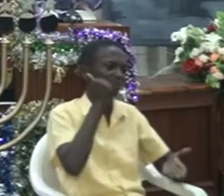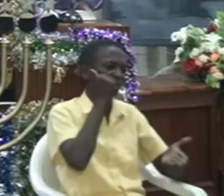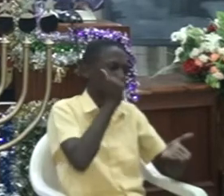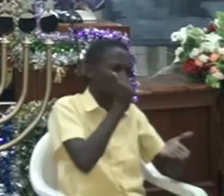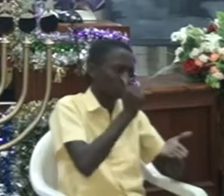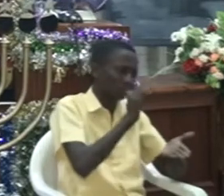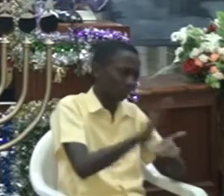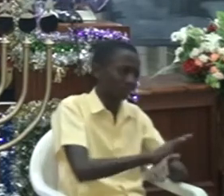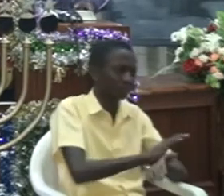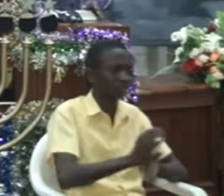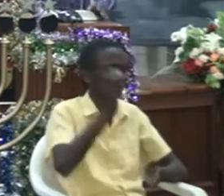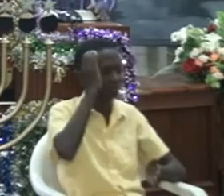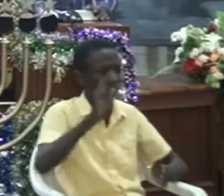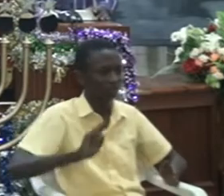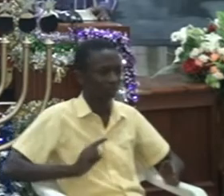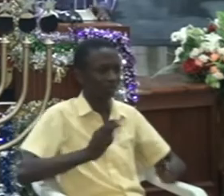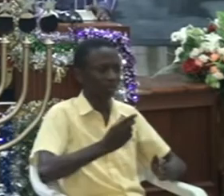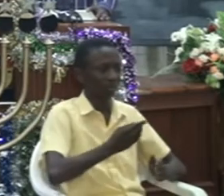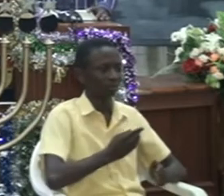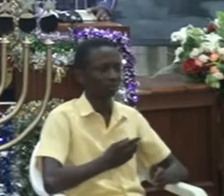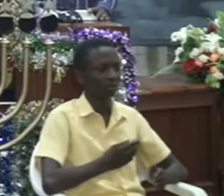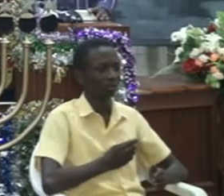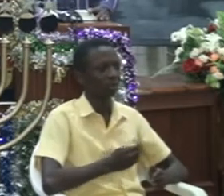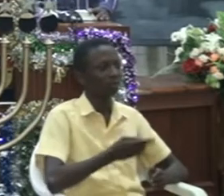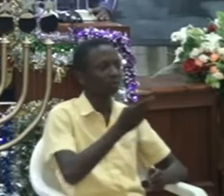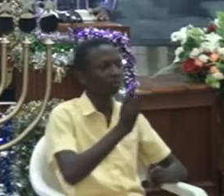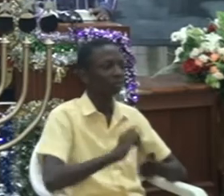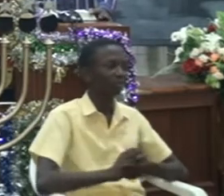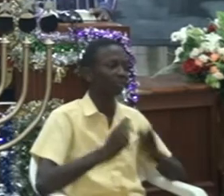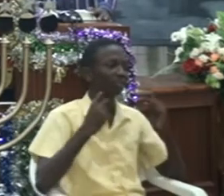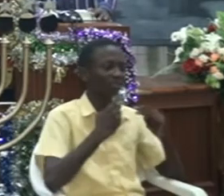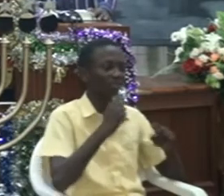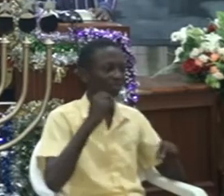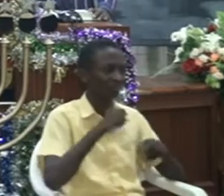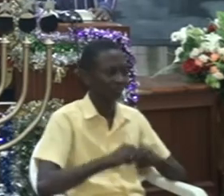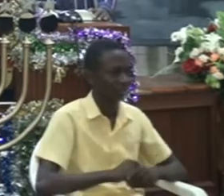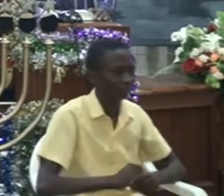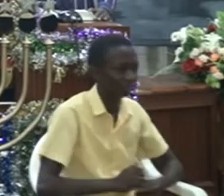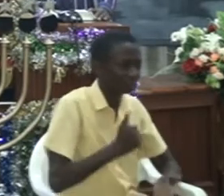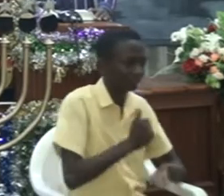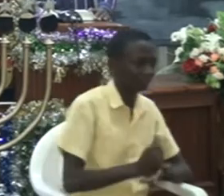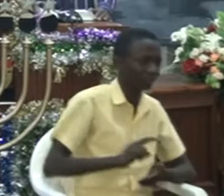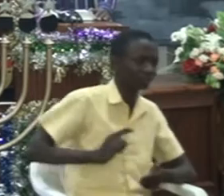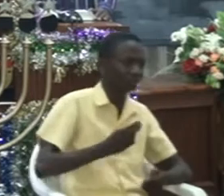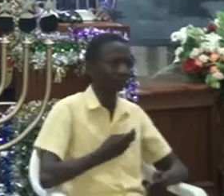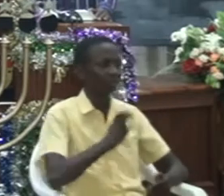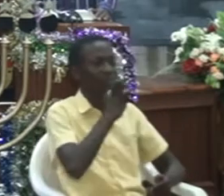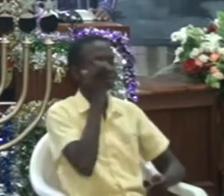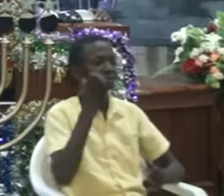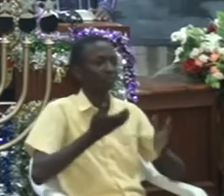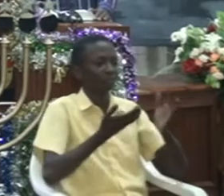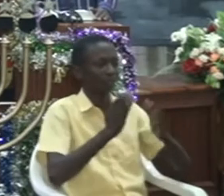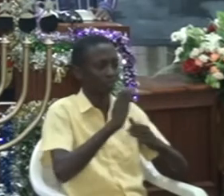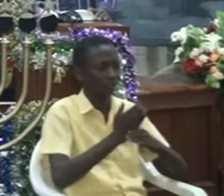pale. Car nous sommes son ouvrage. Inasema maana sisi ni kazi yake. Et ont été créés en Jésus-Christ. Na